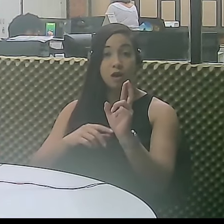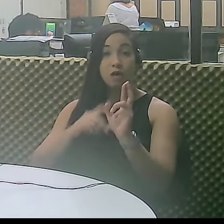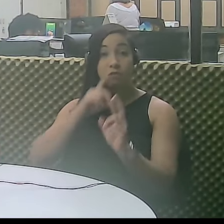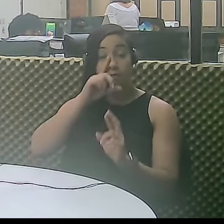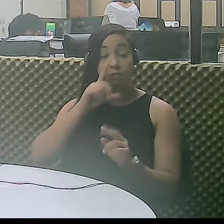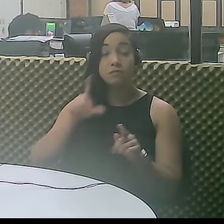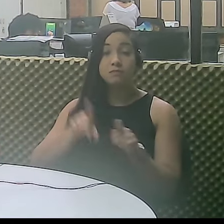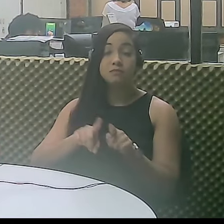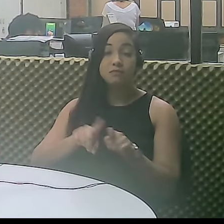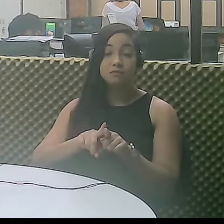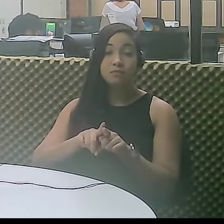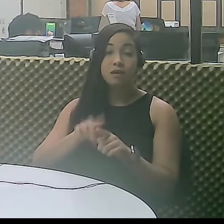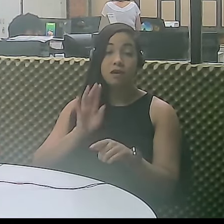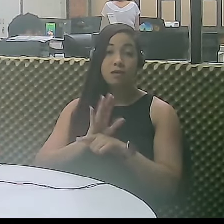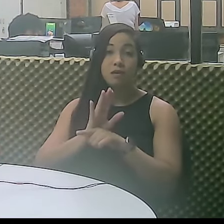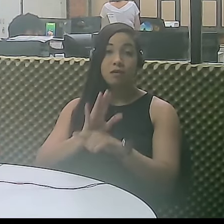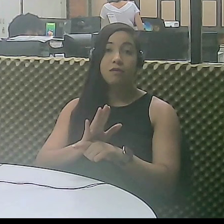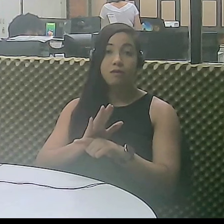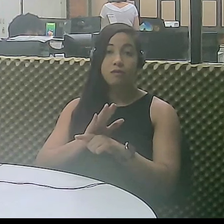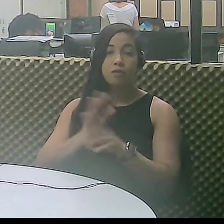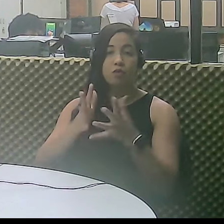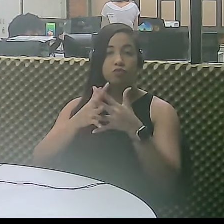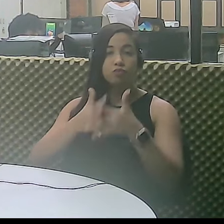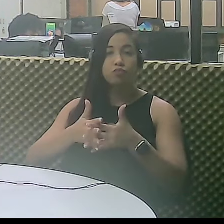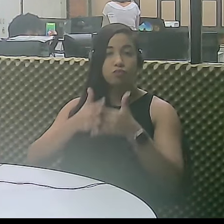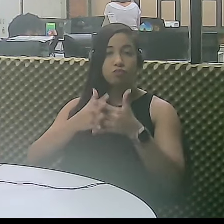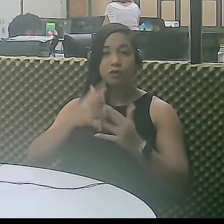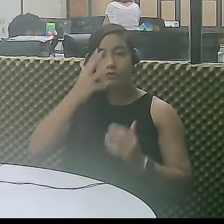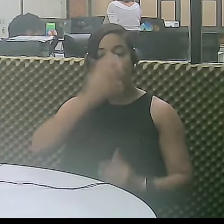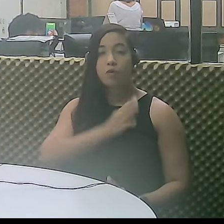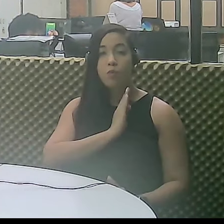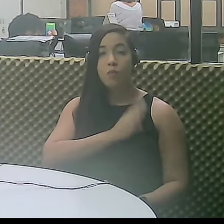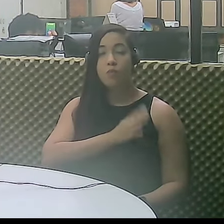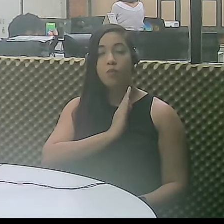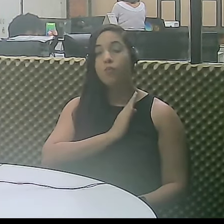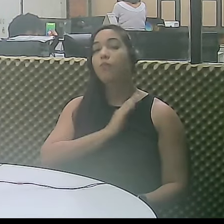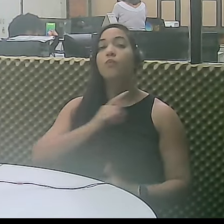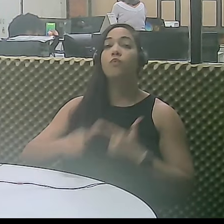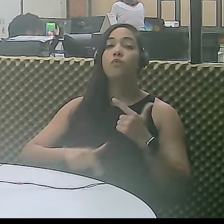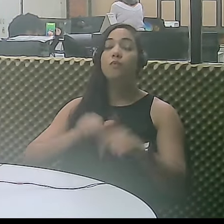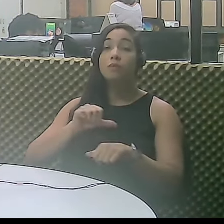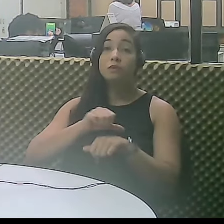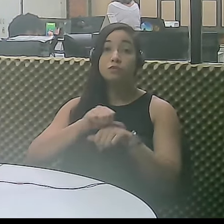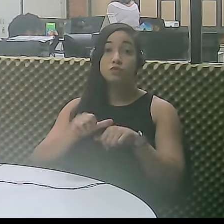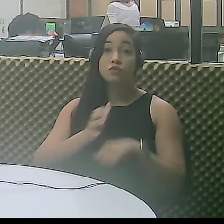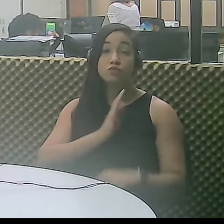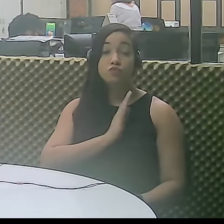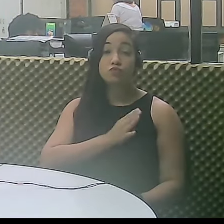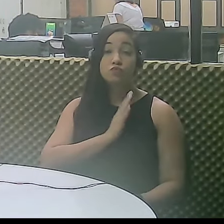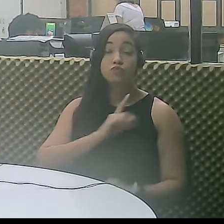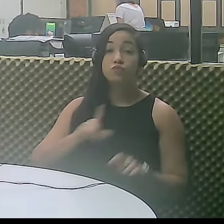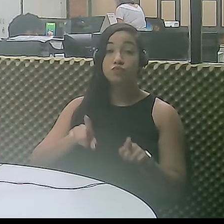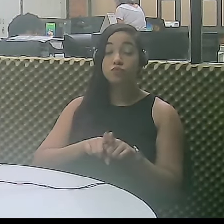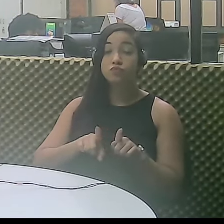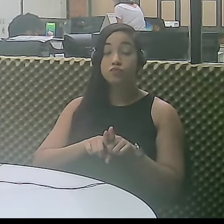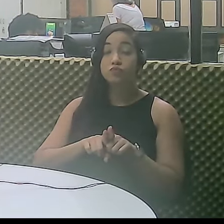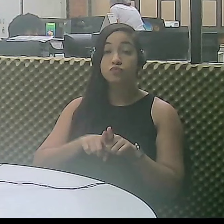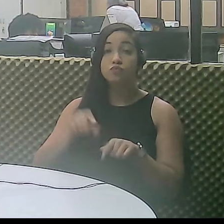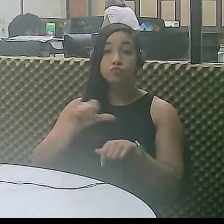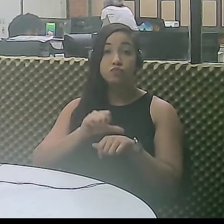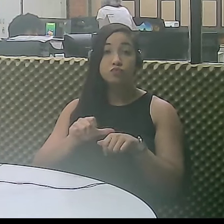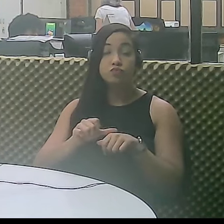risco e unidade de assistência em alta complexidade cardiovascular, no serviço de cirurgia cardiovascular e